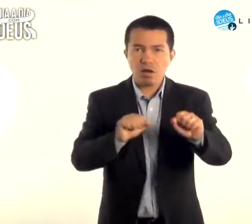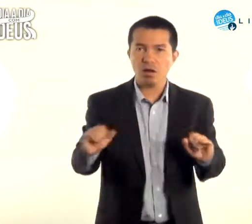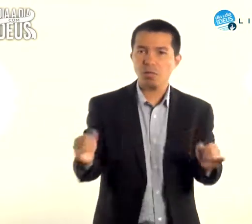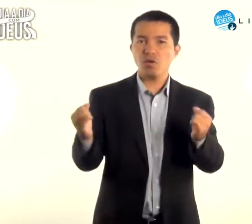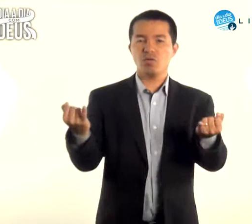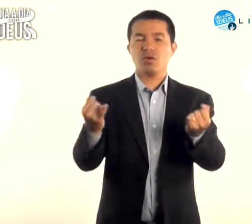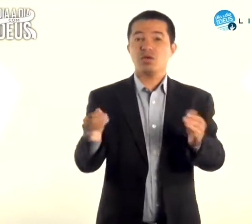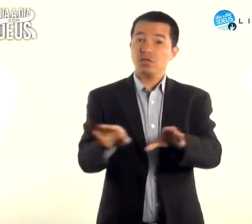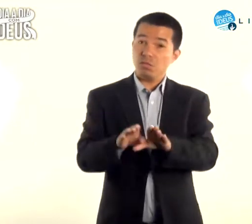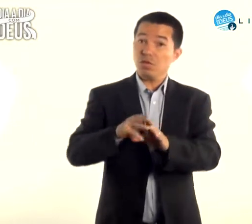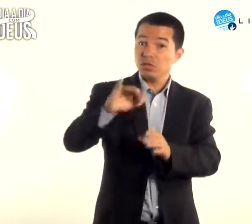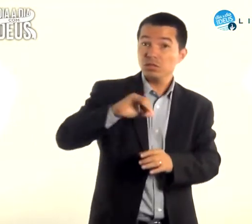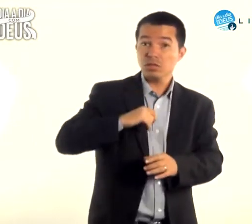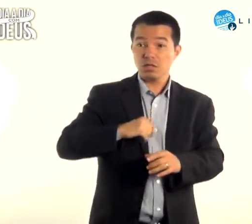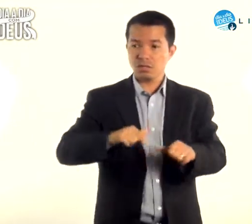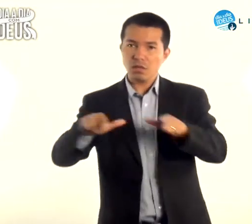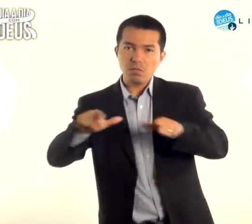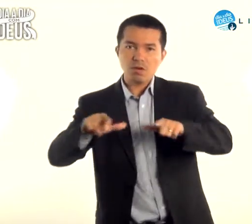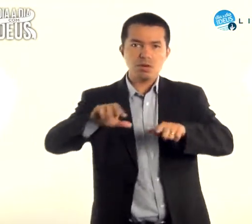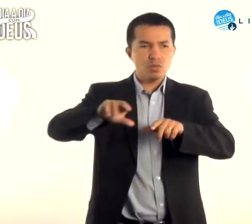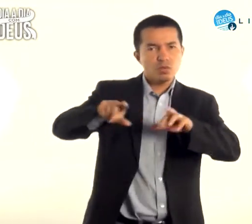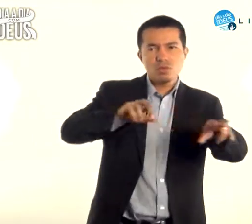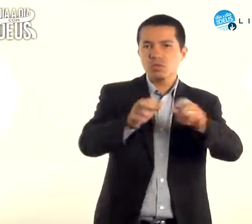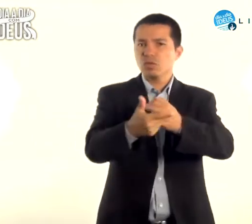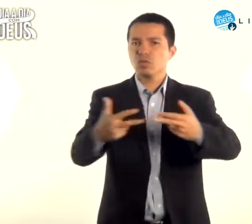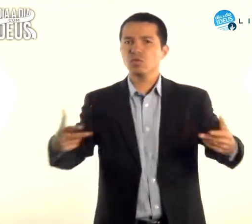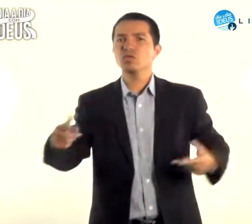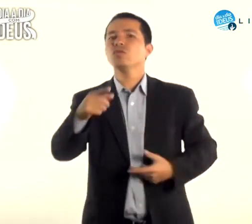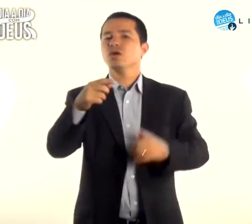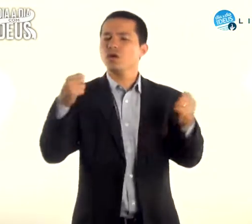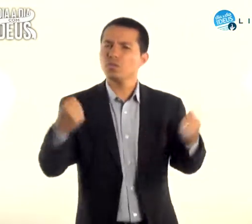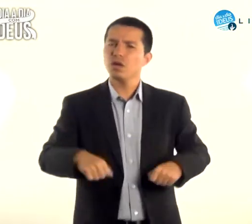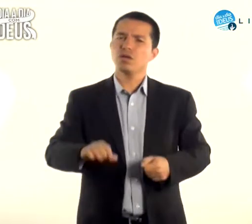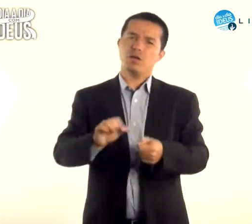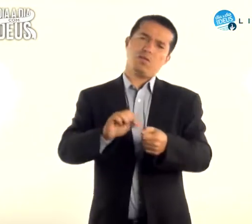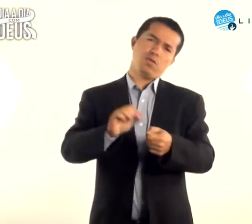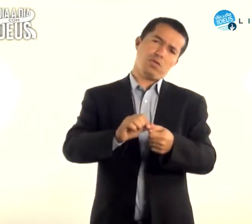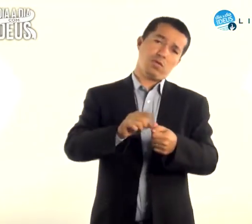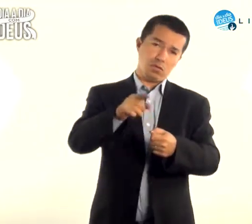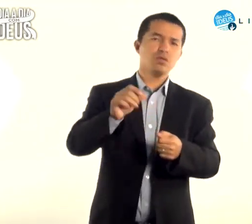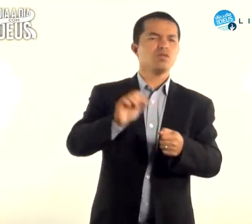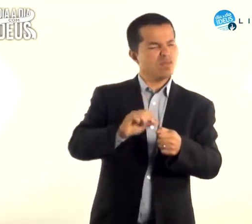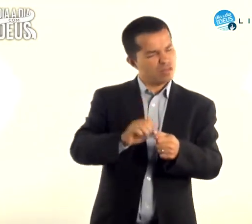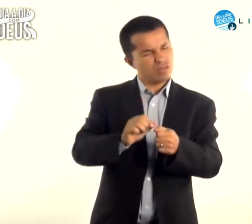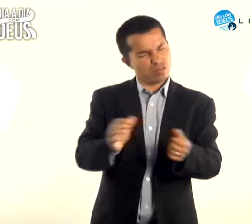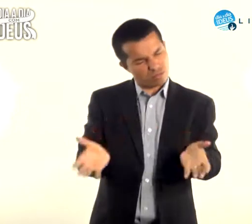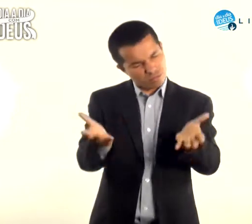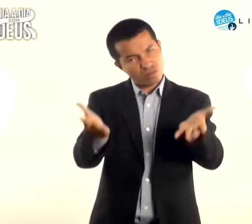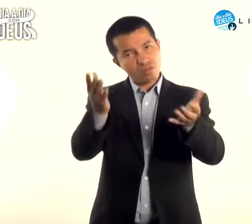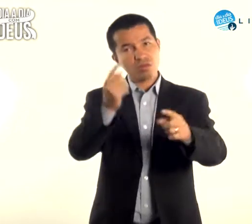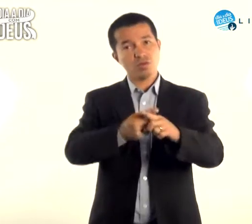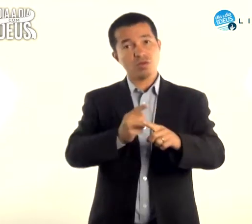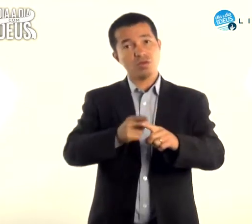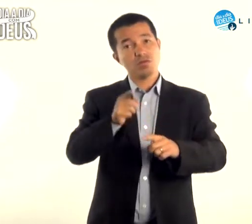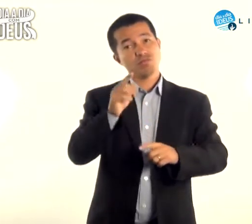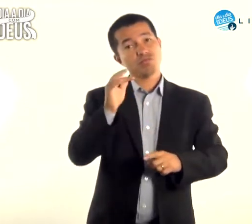vier à mão para fazer, faze-o conforme as tuas forças, pois na sepultura para onde vais, não há